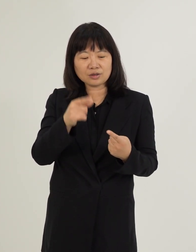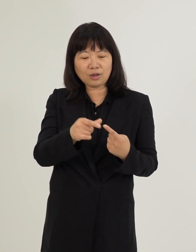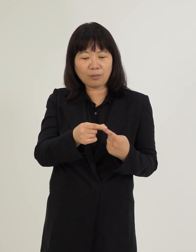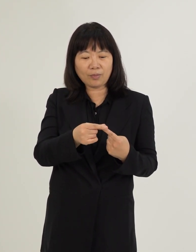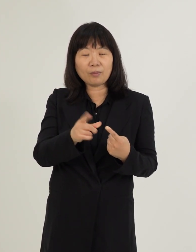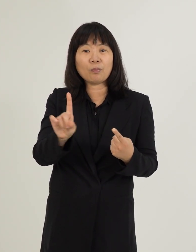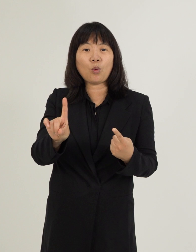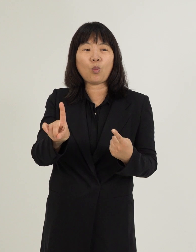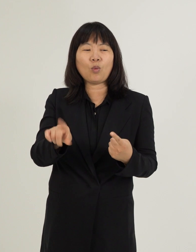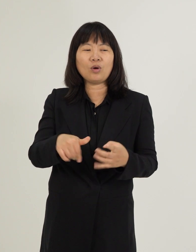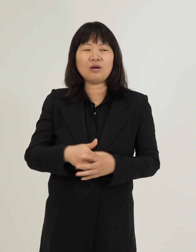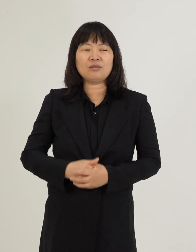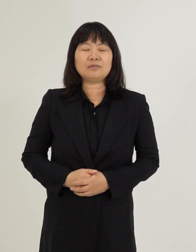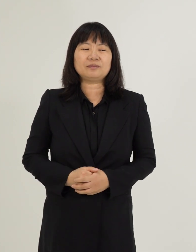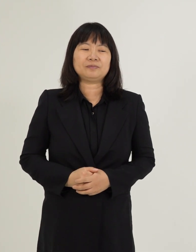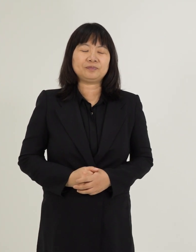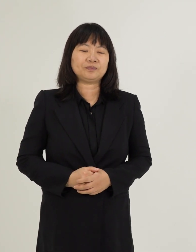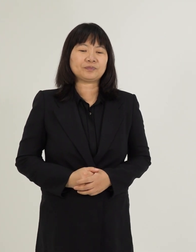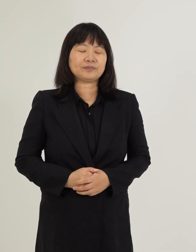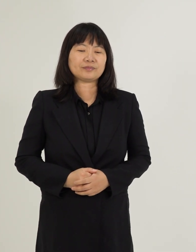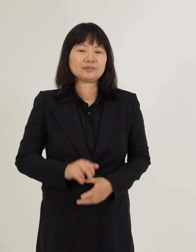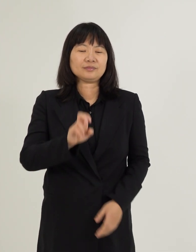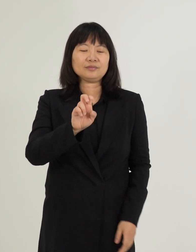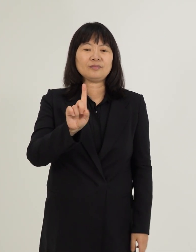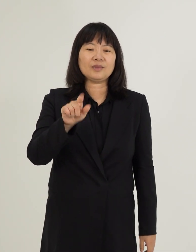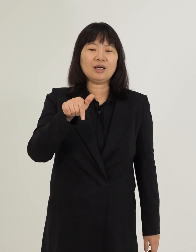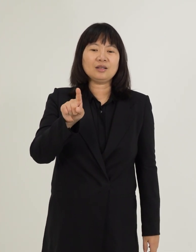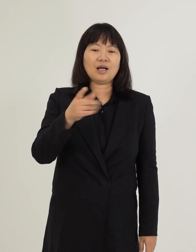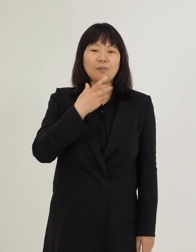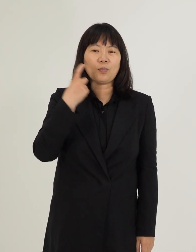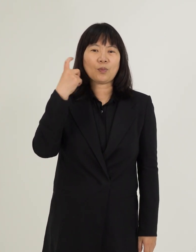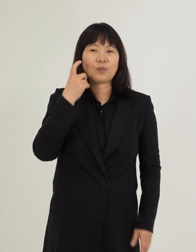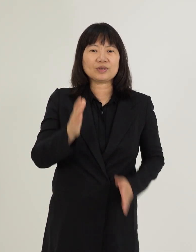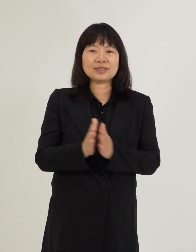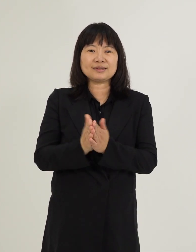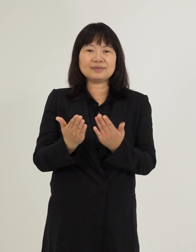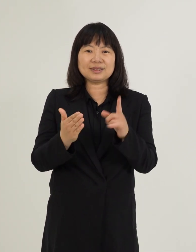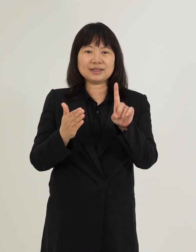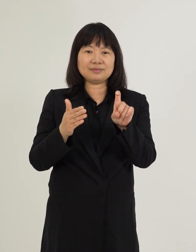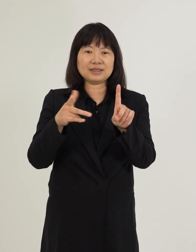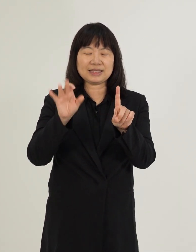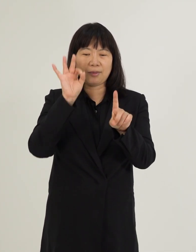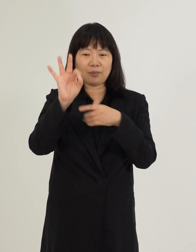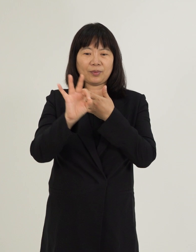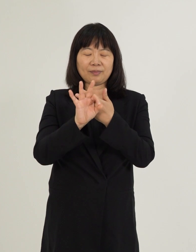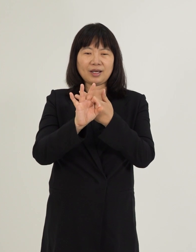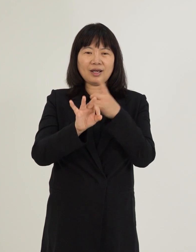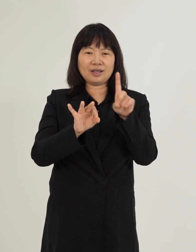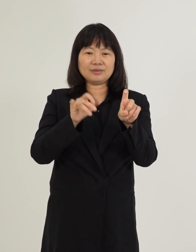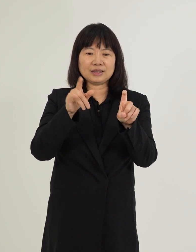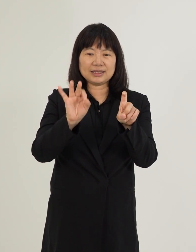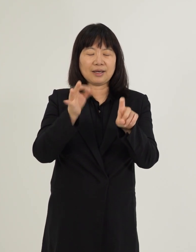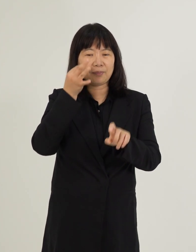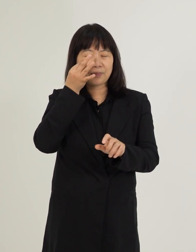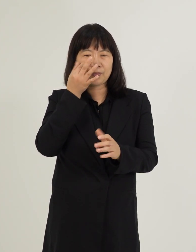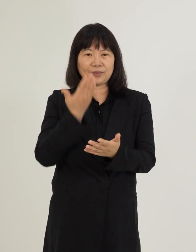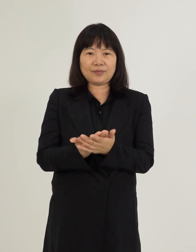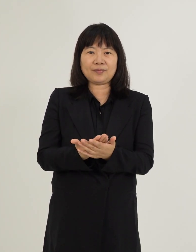뭐냐 하면 마가복음 11장에 보면 이런 대목이 있어요. 11장을 좀 한번